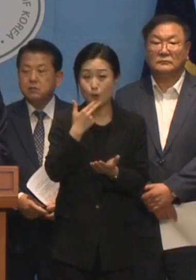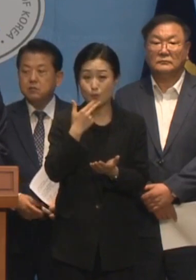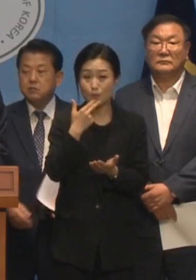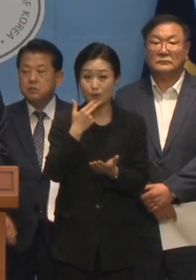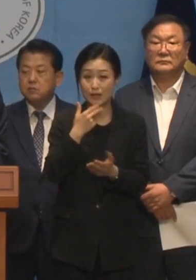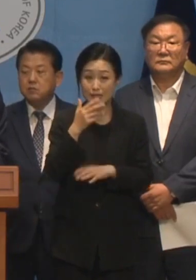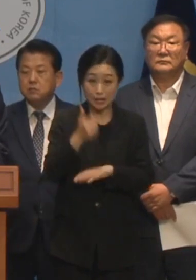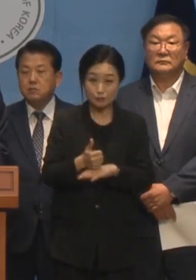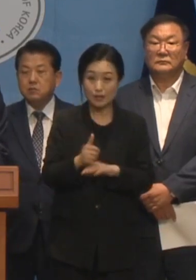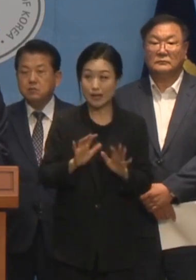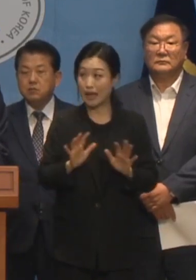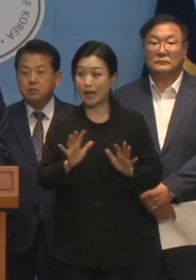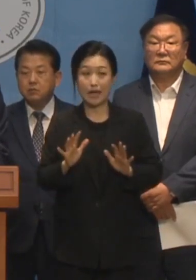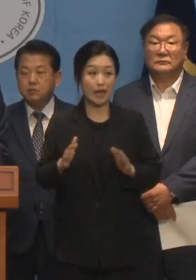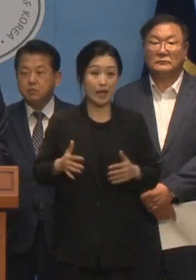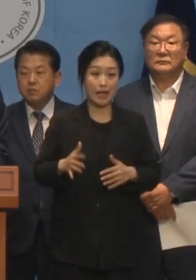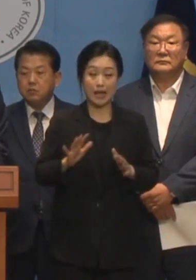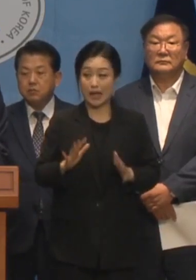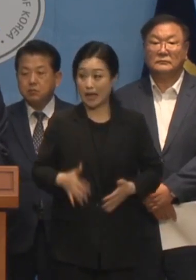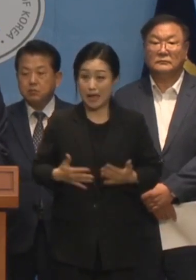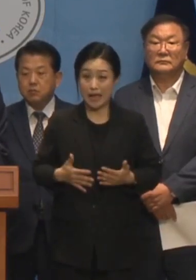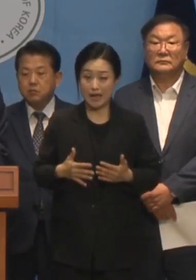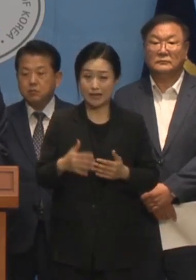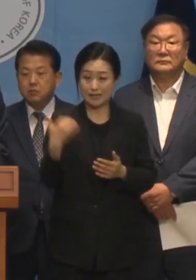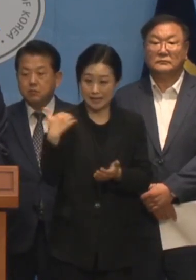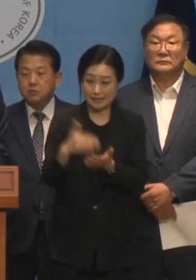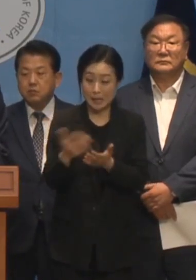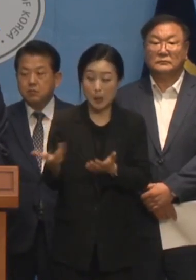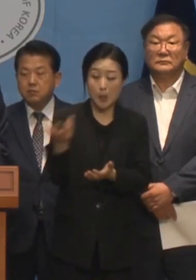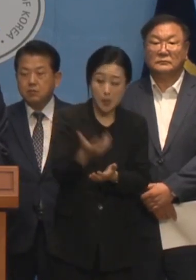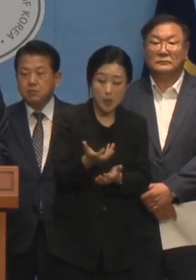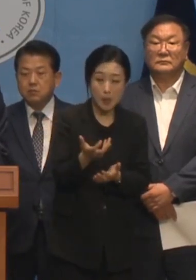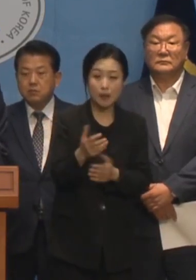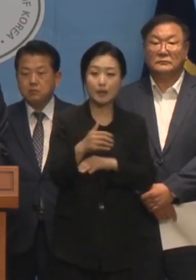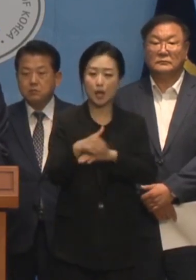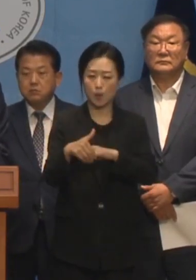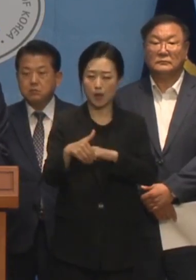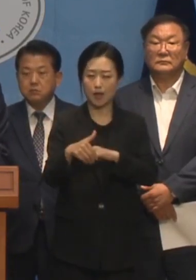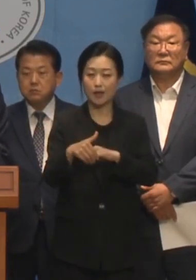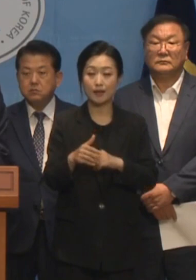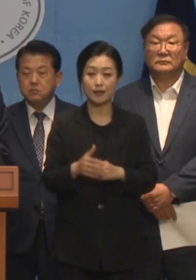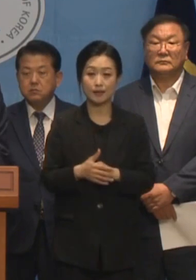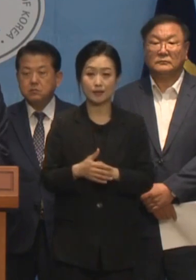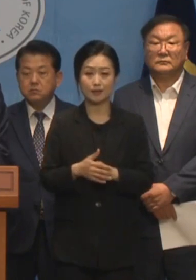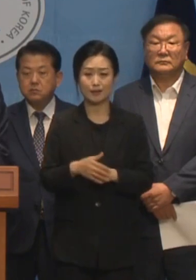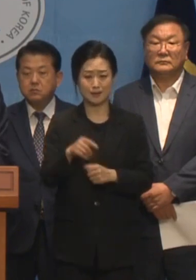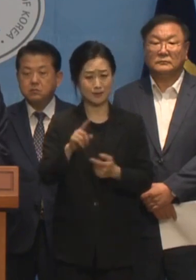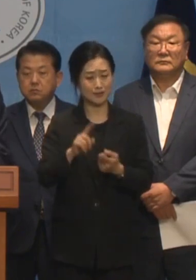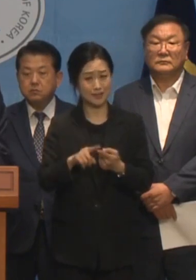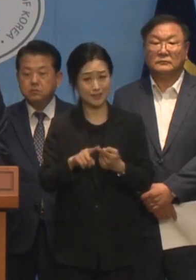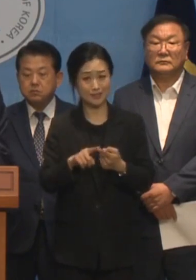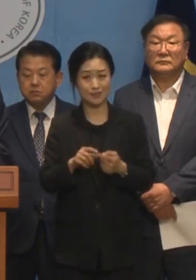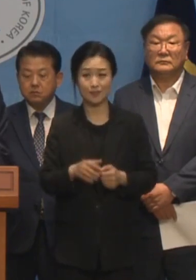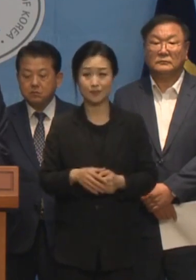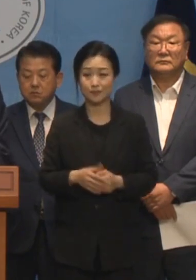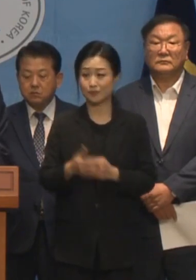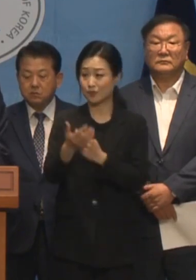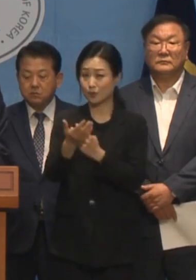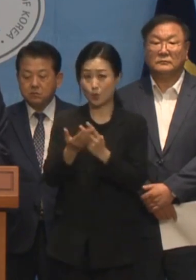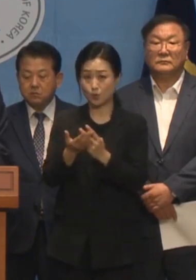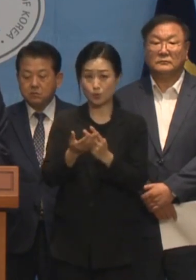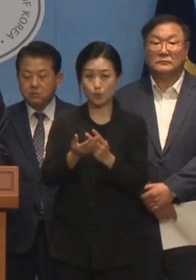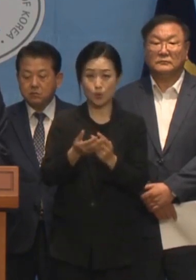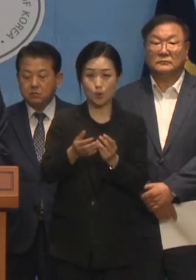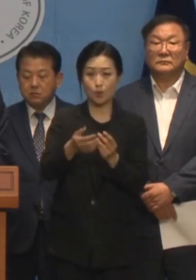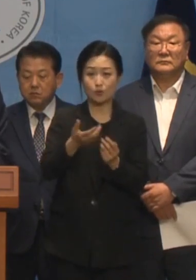나중에 부랴부랴 리모델링을 하는 계획으로 전환되었습니다. 사실관계가 확인 안 된 사항을 가지고 독도 조형물이